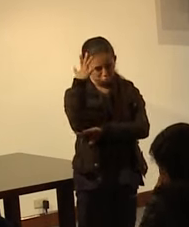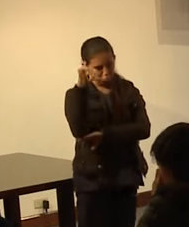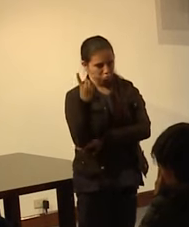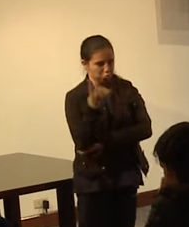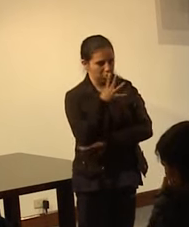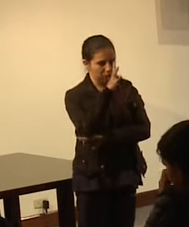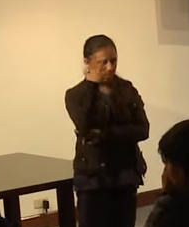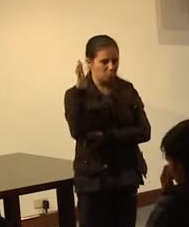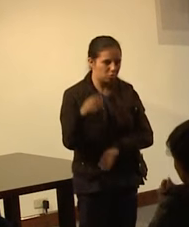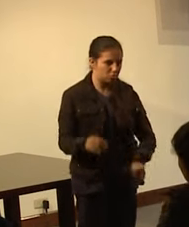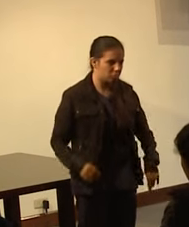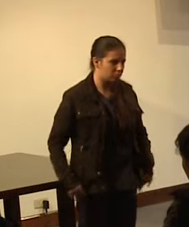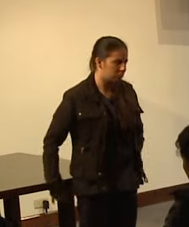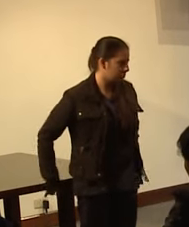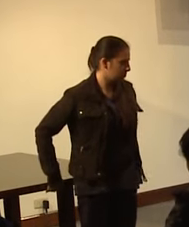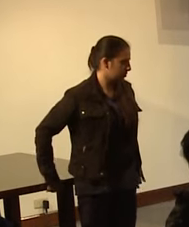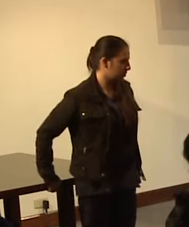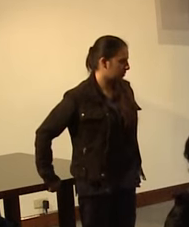cuantos. Hay un árbol.